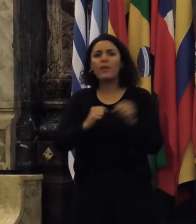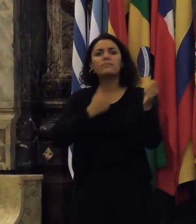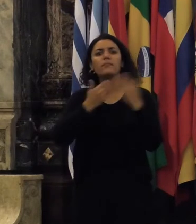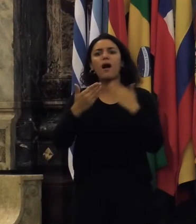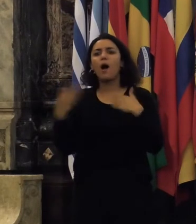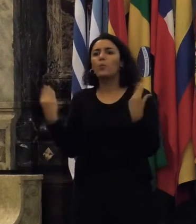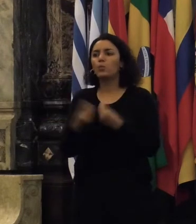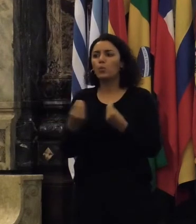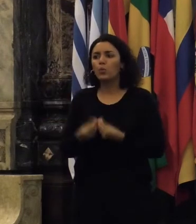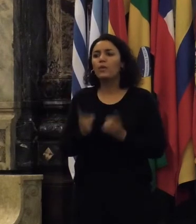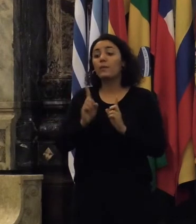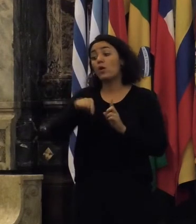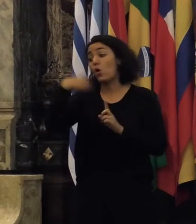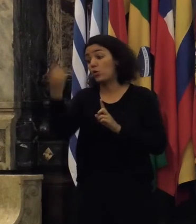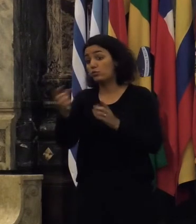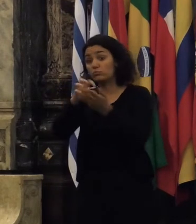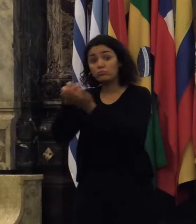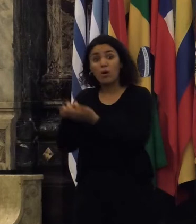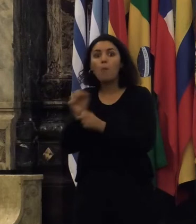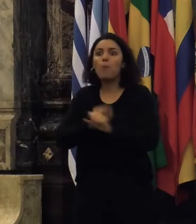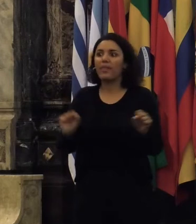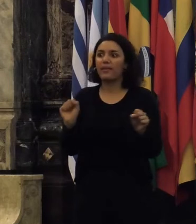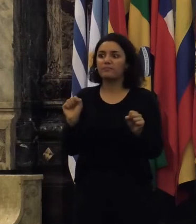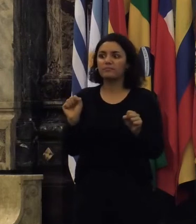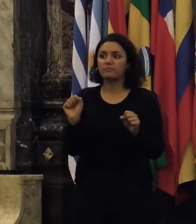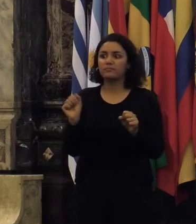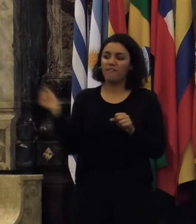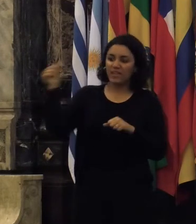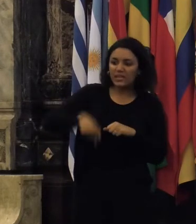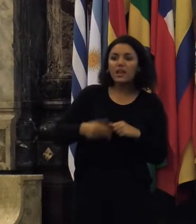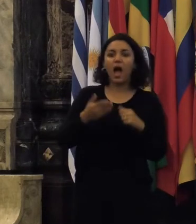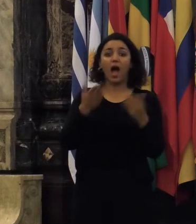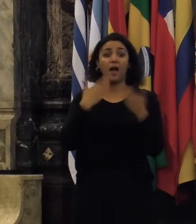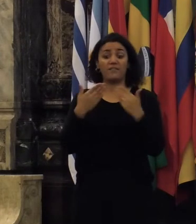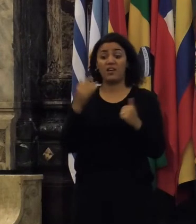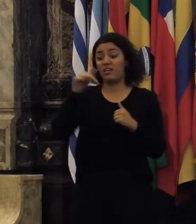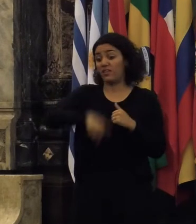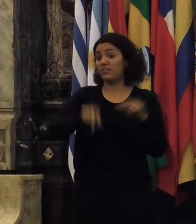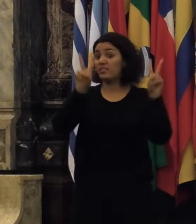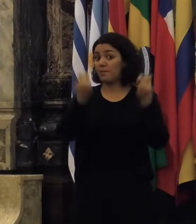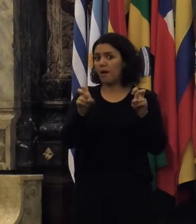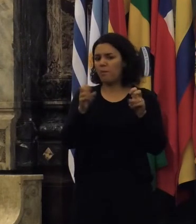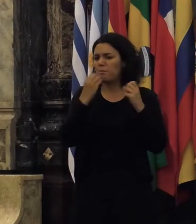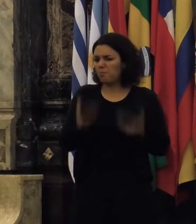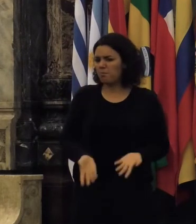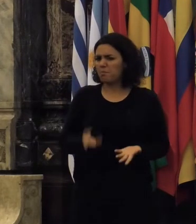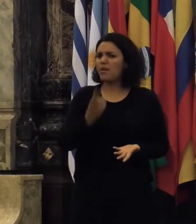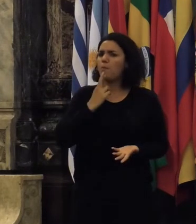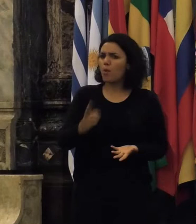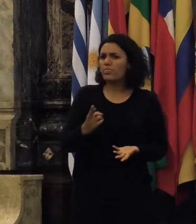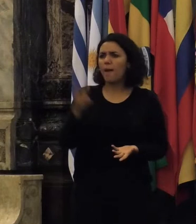podrían otros estar ocupando también este lugar, porque creo que no hay una respuesta única.